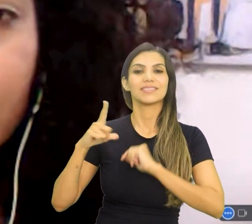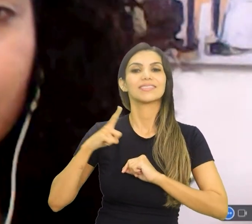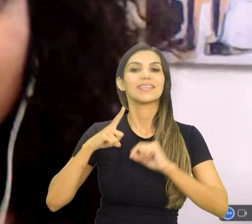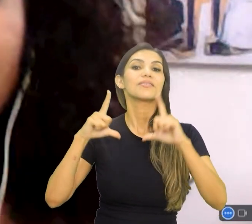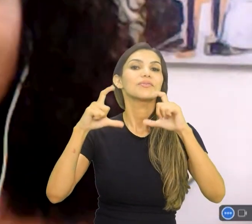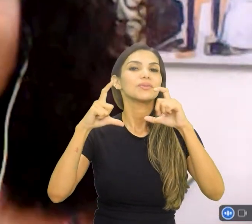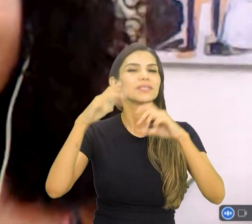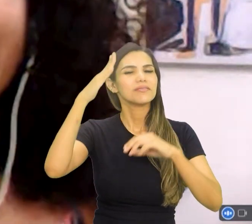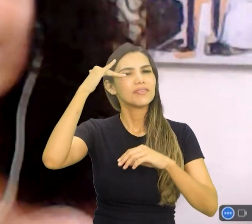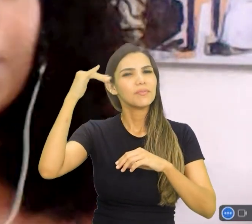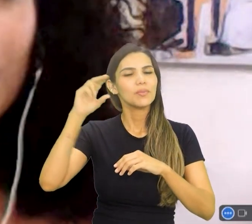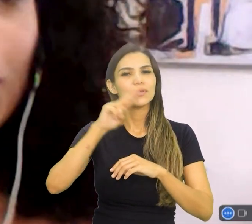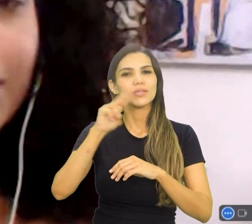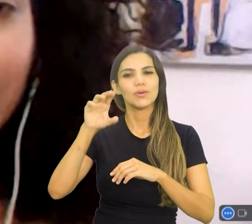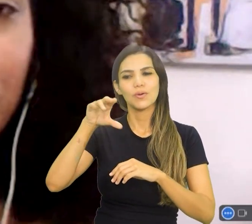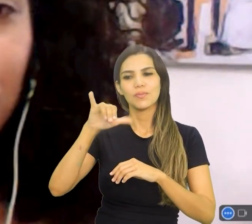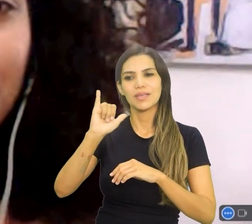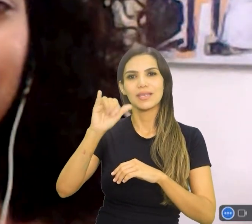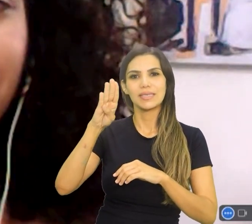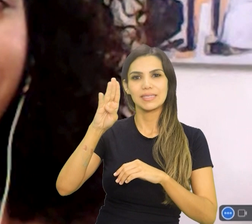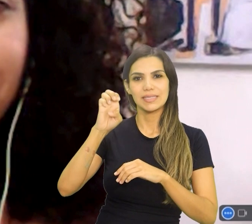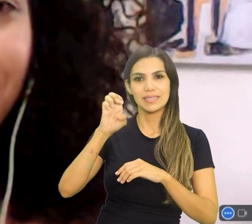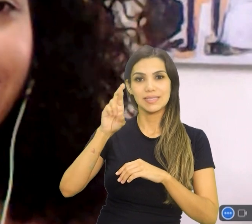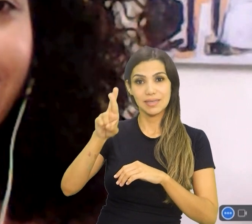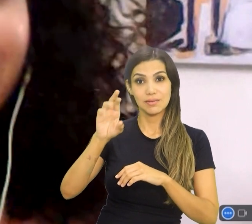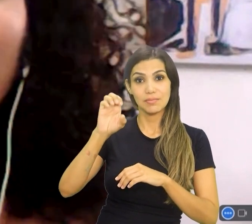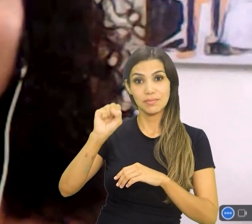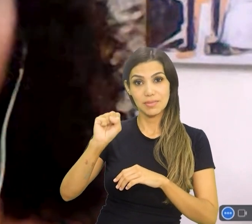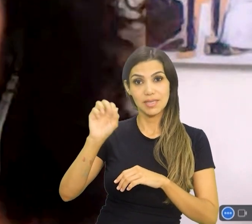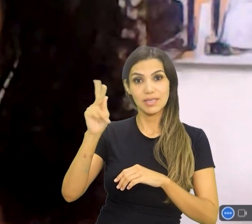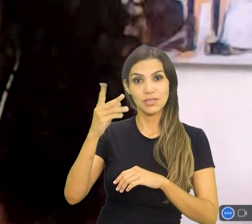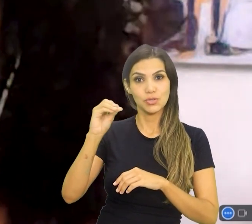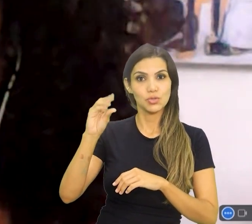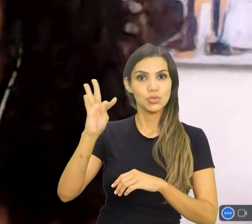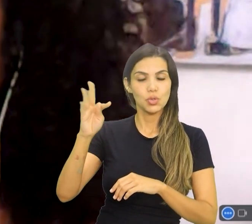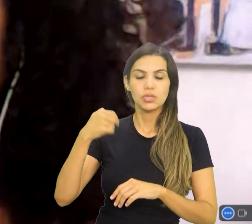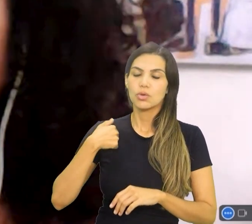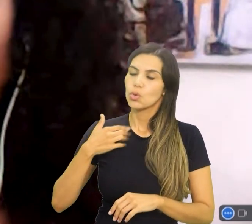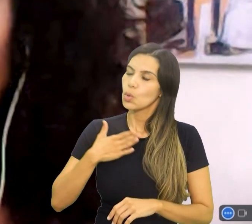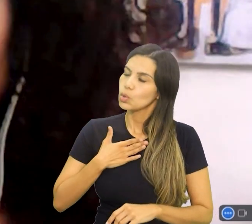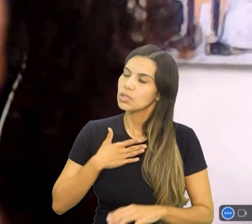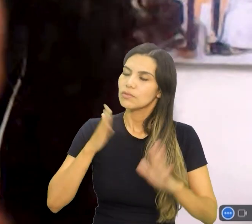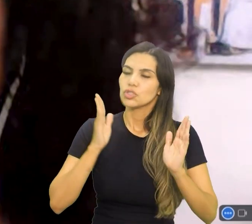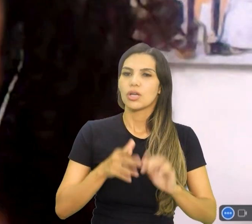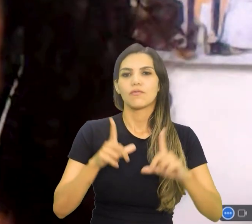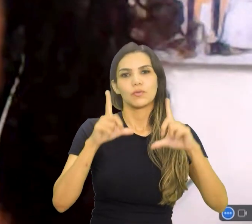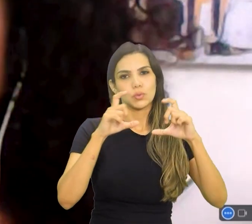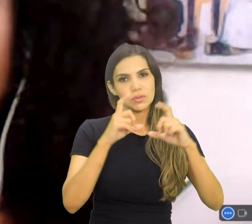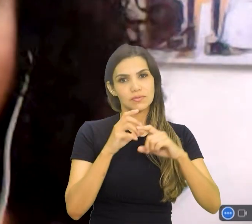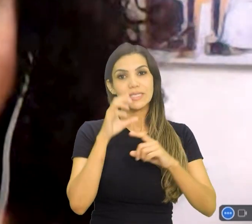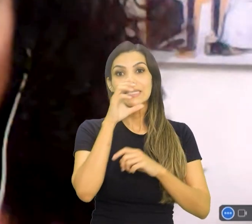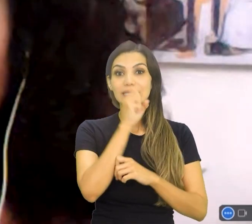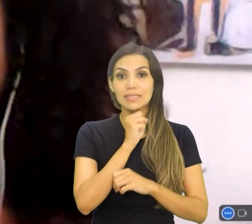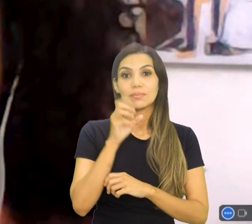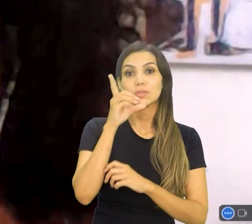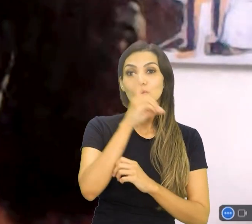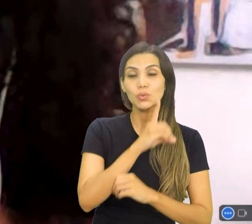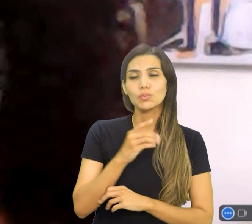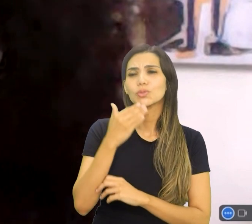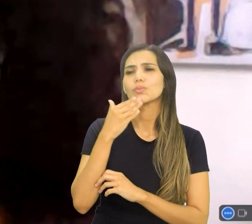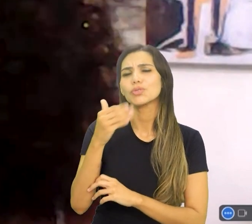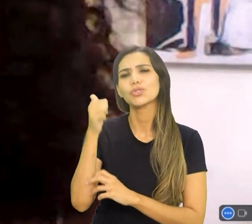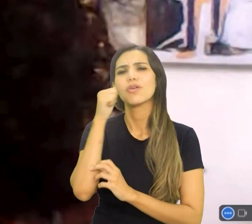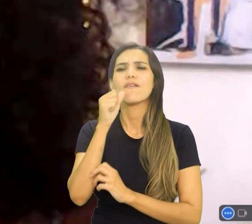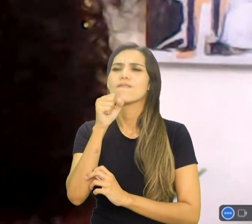sabe? E eu sempre gostei muito de fotografia. Eu sempre era a pessoa que cutucava minha avó nos finais de semana para ver as fotografias